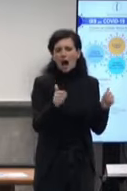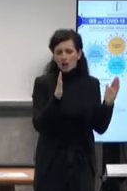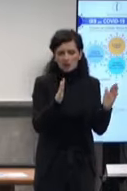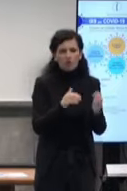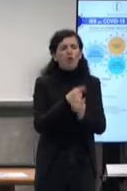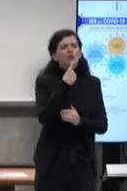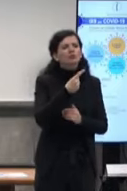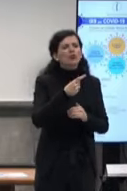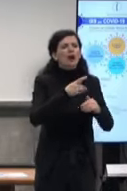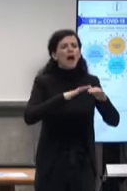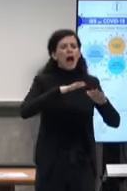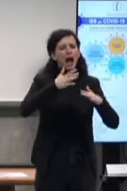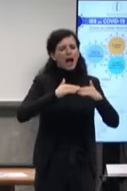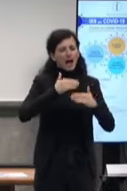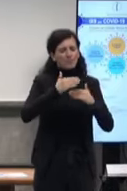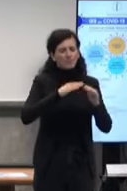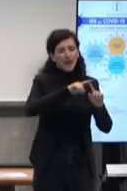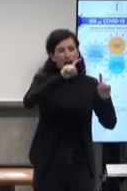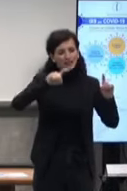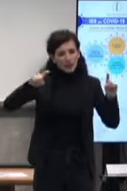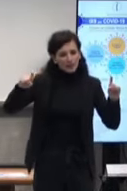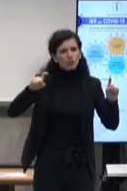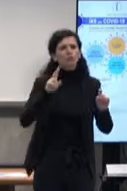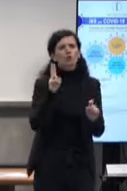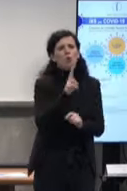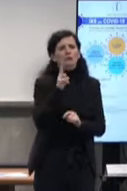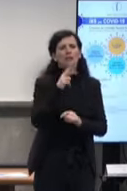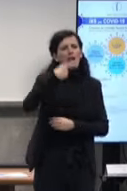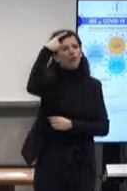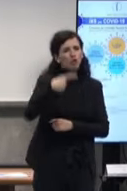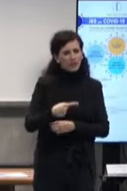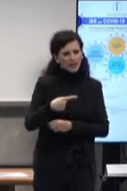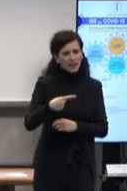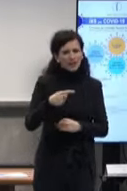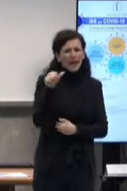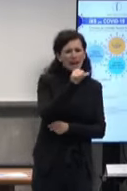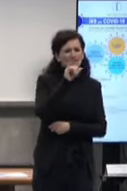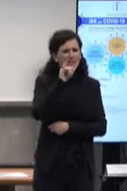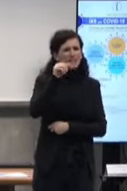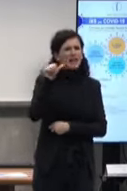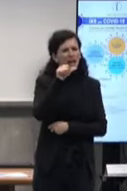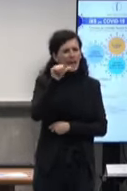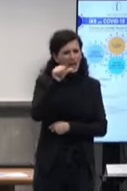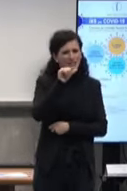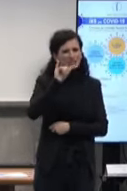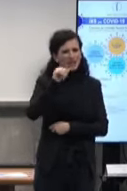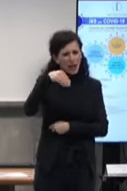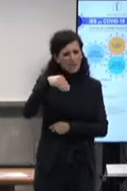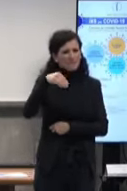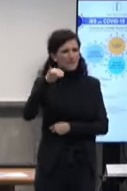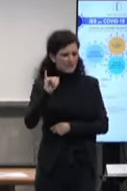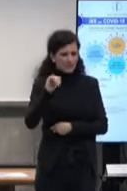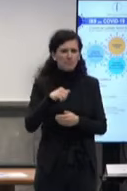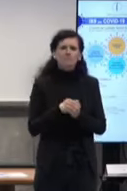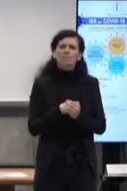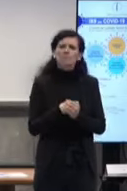mortalità giornaliera ssmg questo andamento in alcune città italiane a campione sono